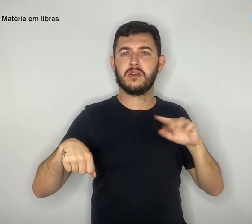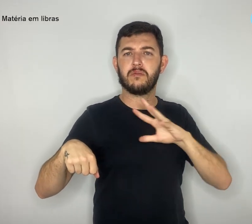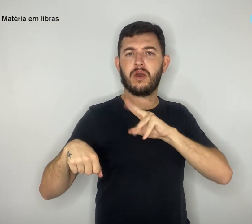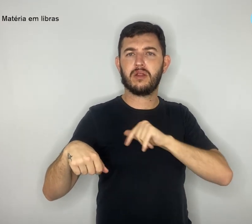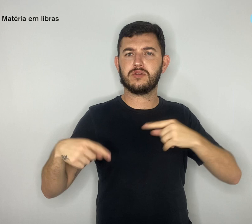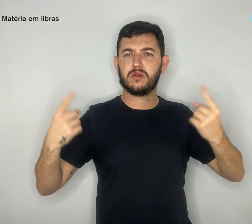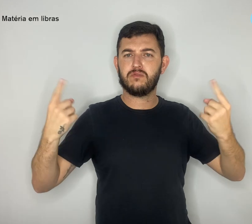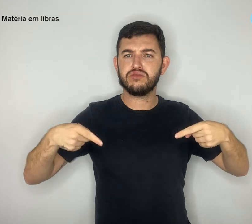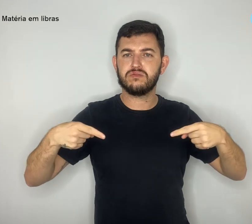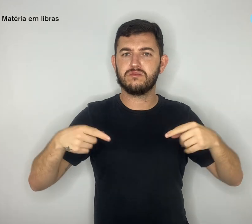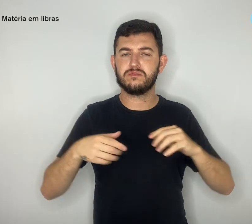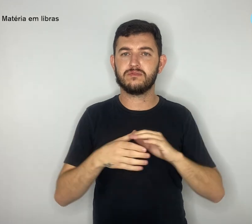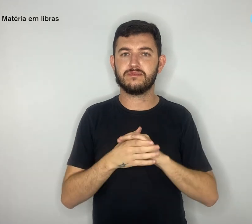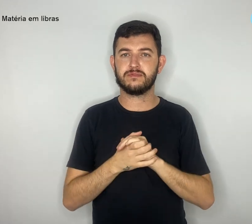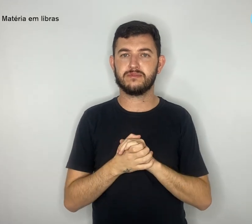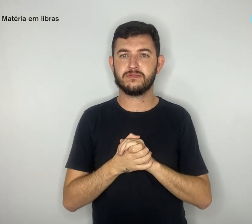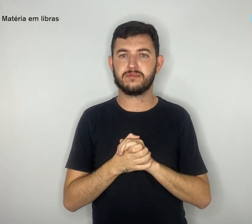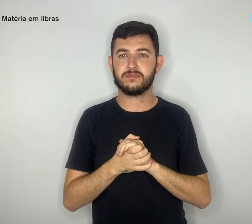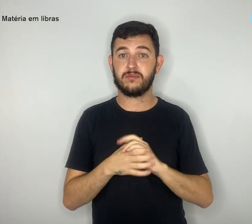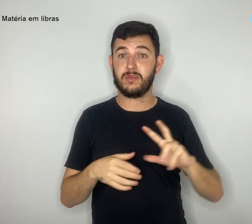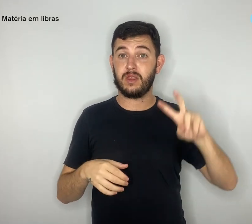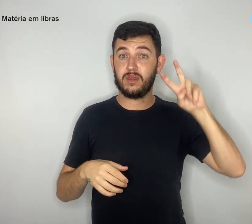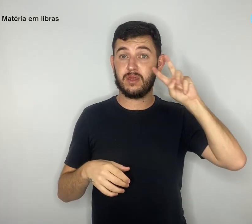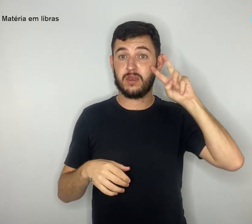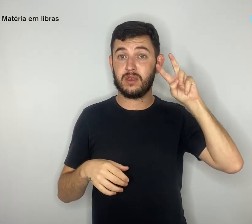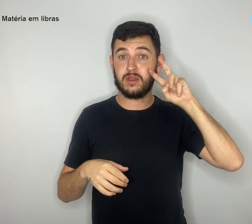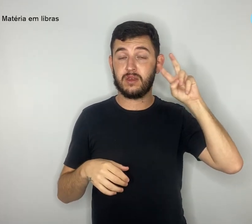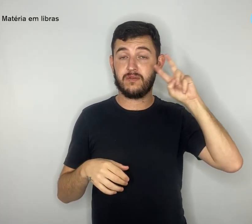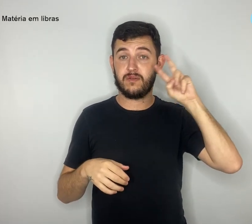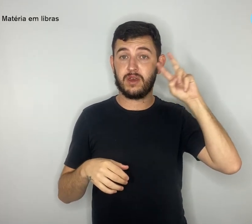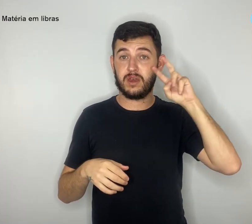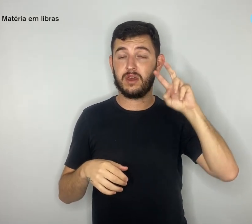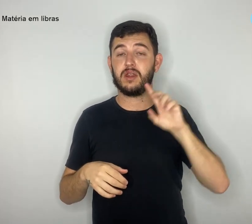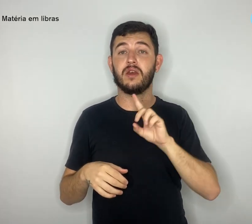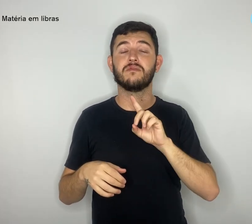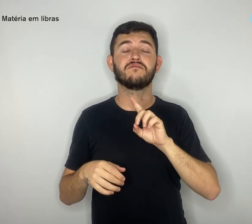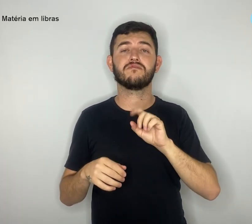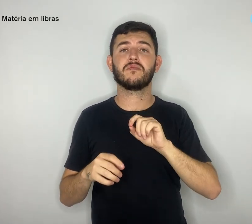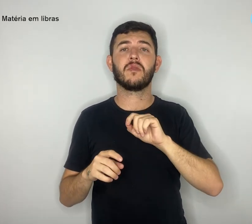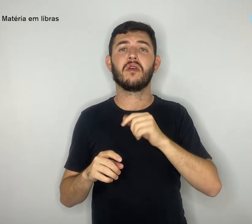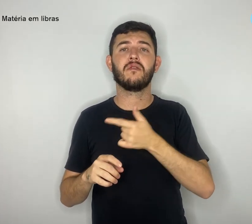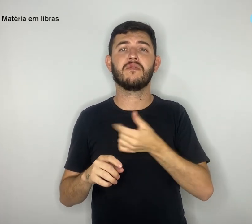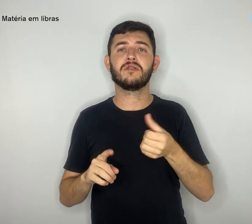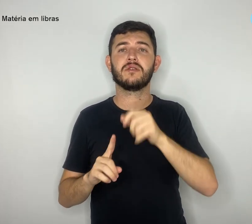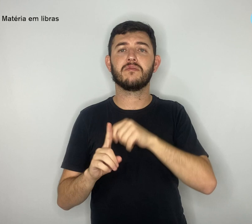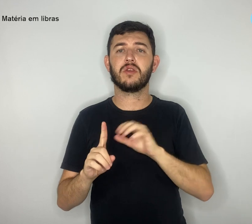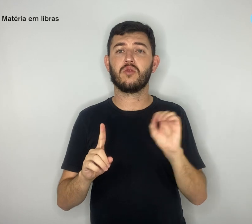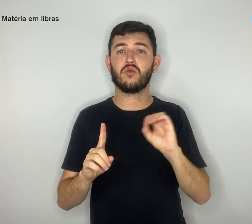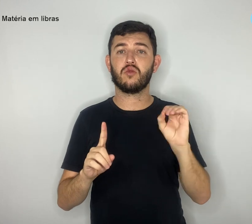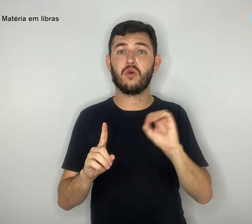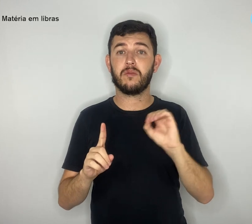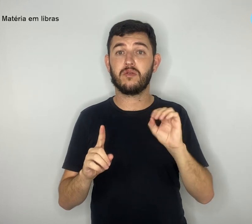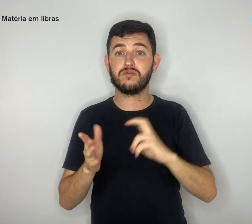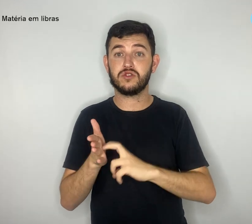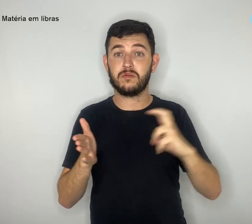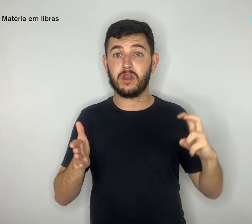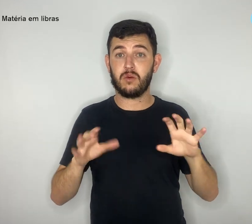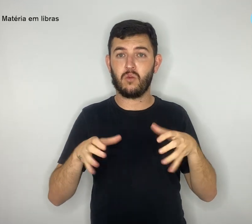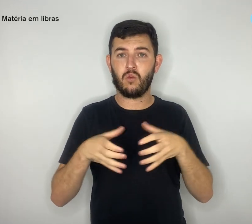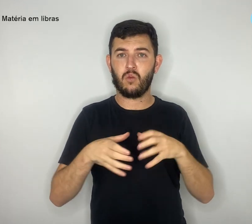palestino. Na manhã desta quinta-feira, 26, forças militares israelenses iniciaram a